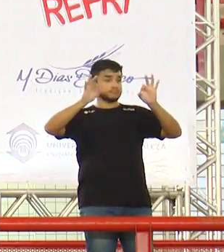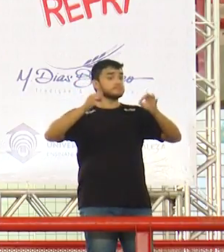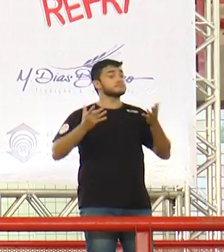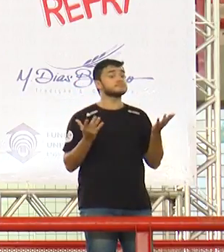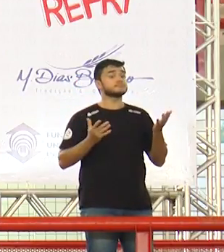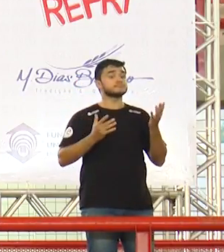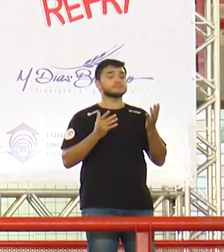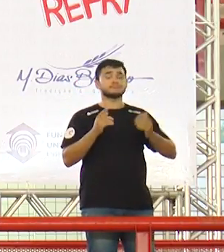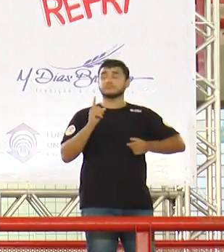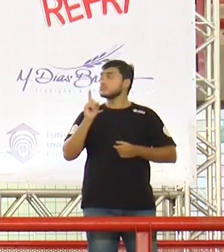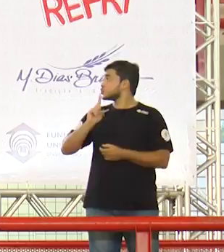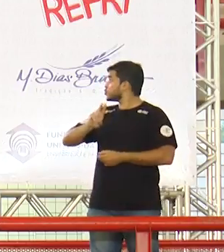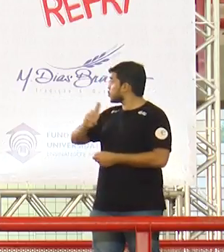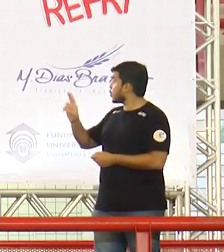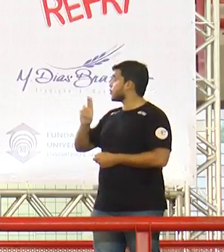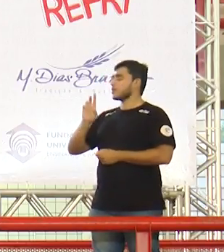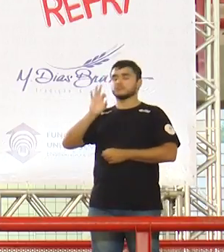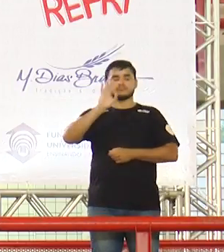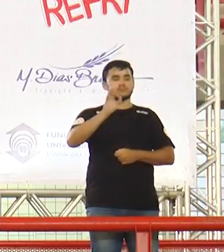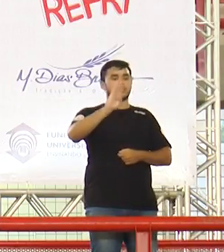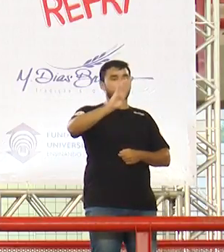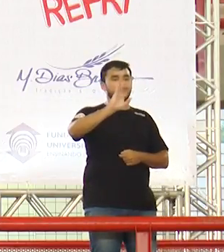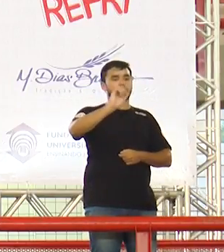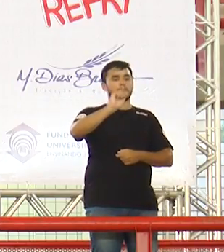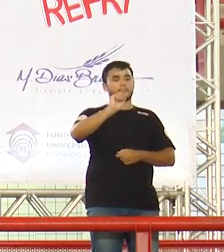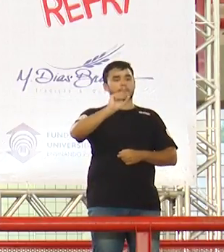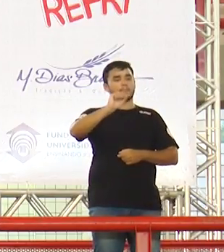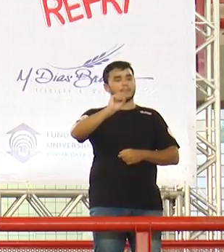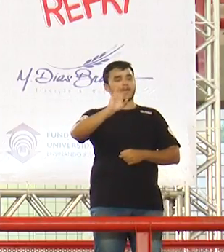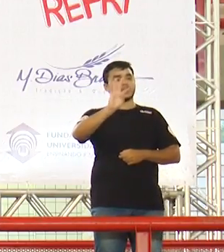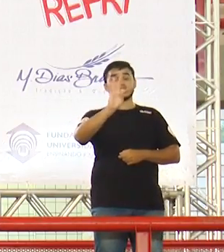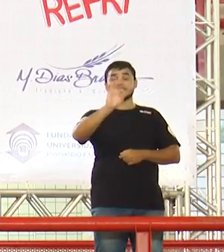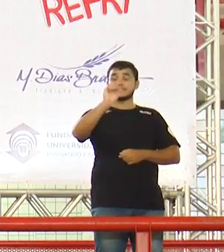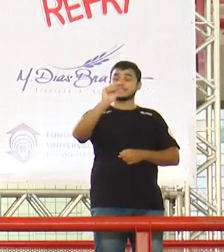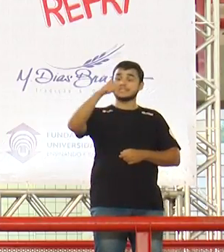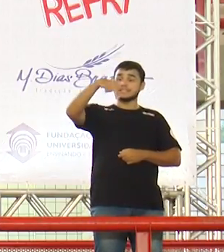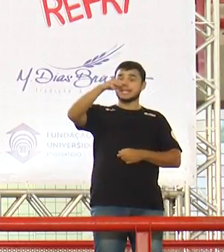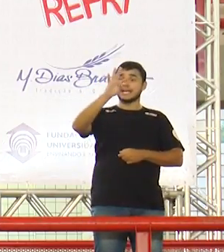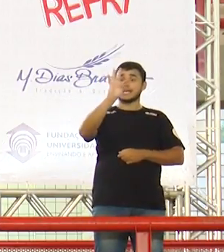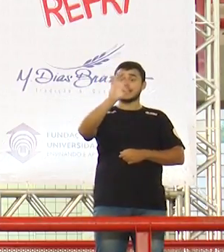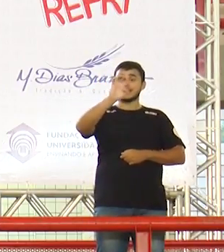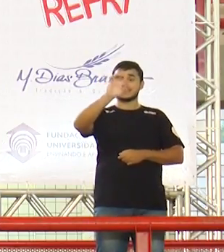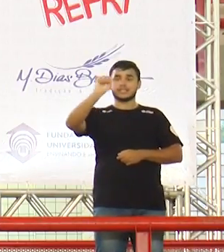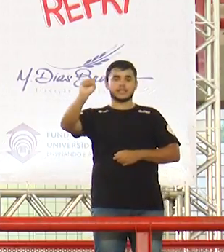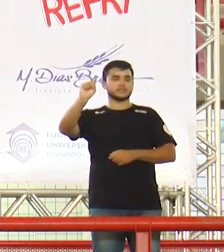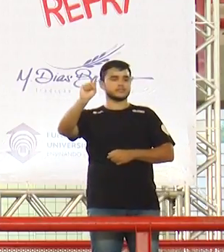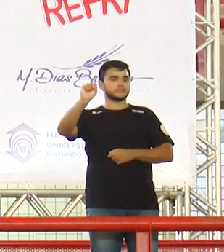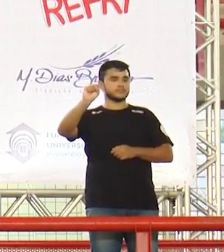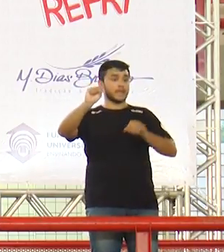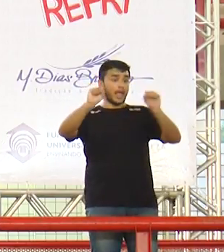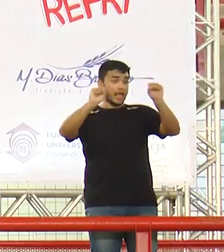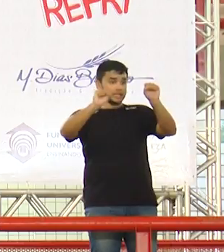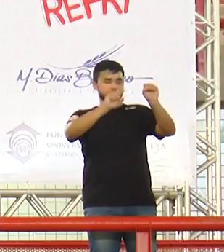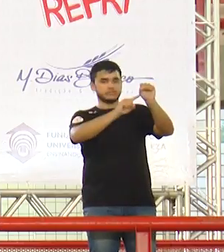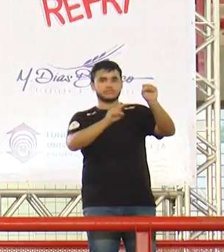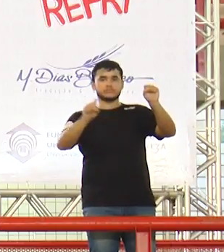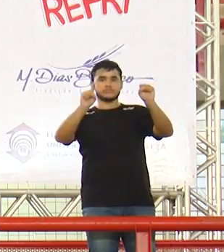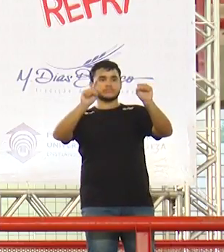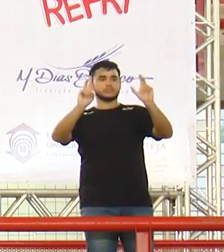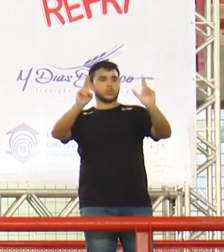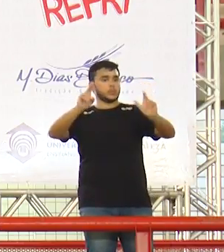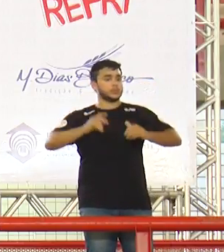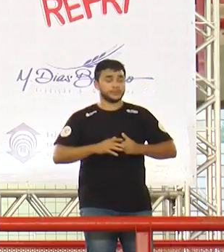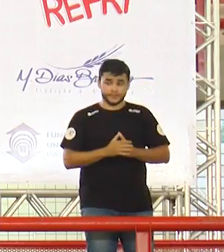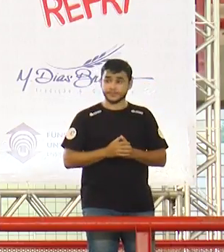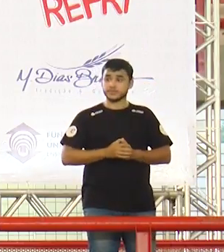Vimos bastantes animais. Fala assim, cara. Impressiona teu